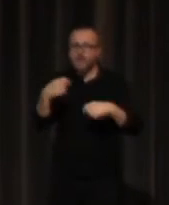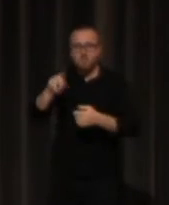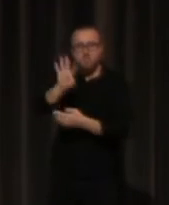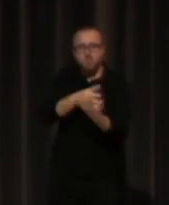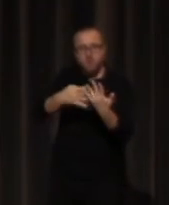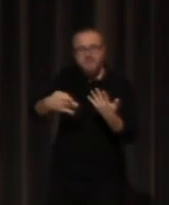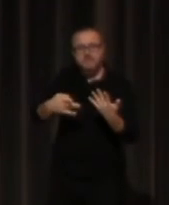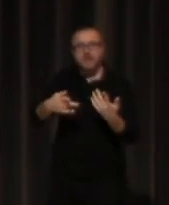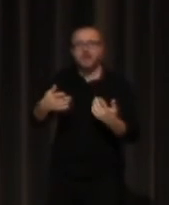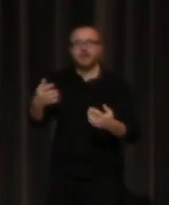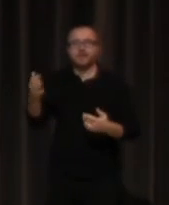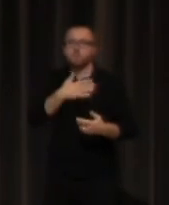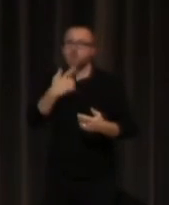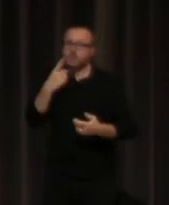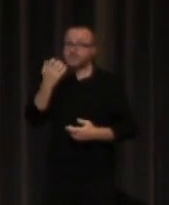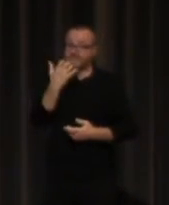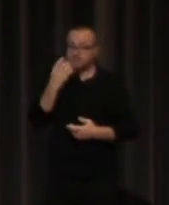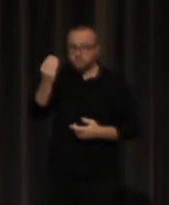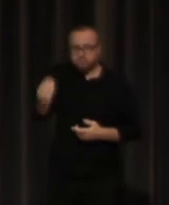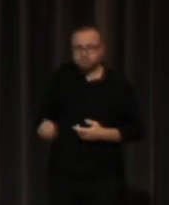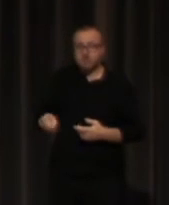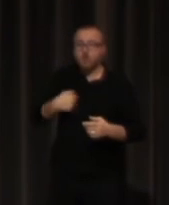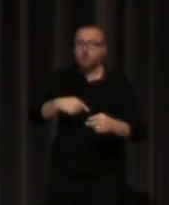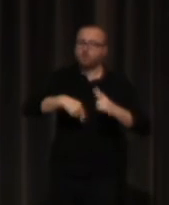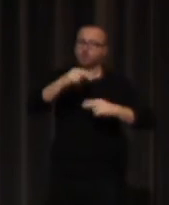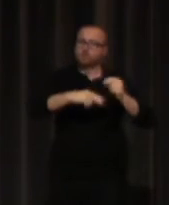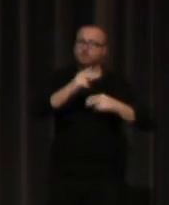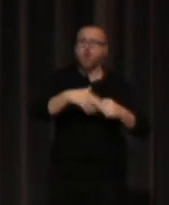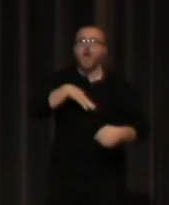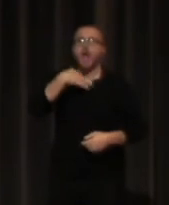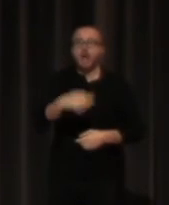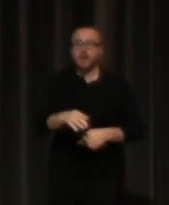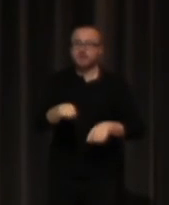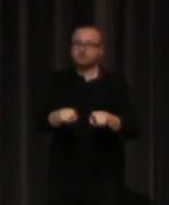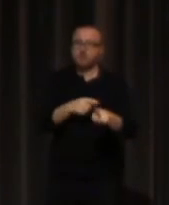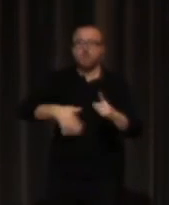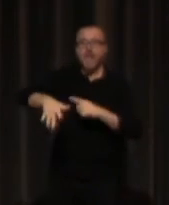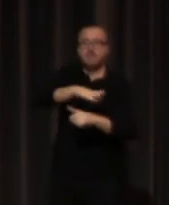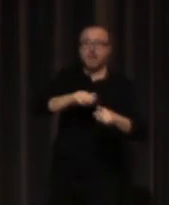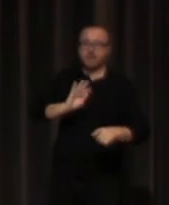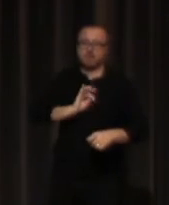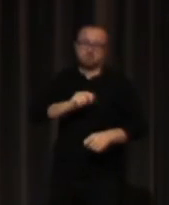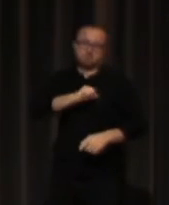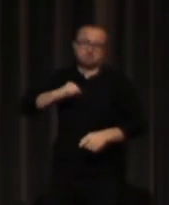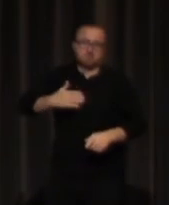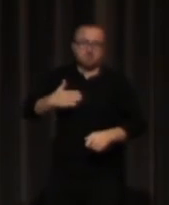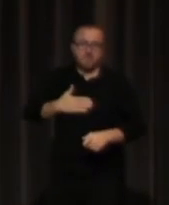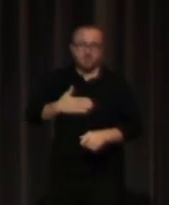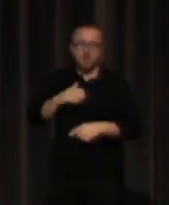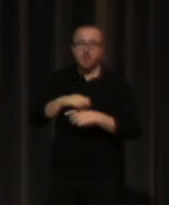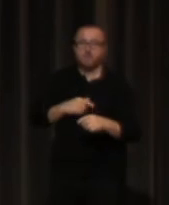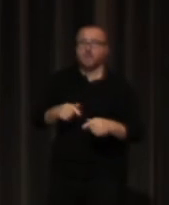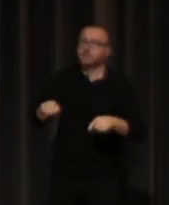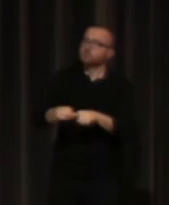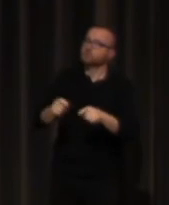vol dintre dels seus textos, necessita construir-se aquest espai on se sent segur, perquè se senti